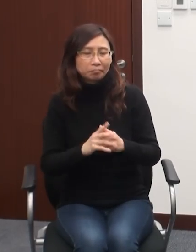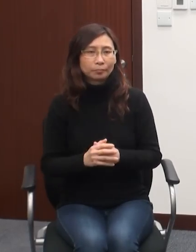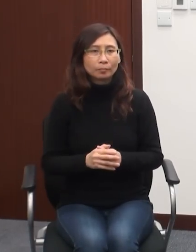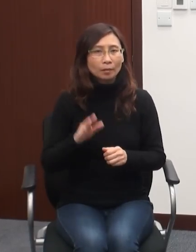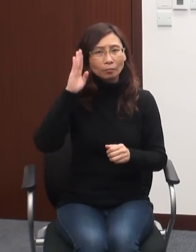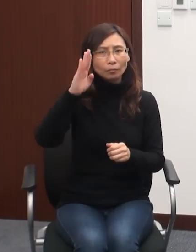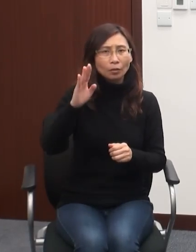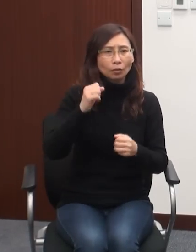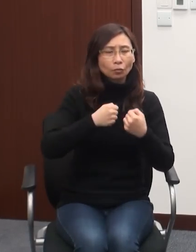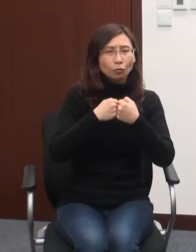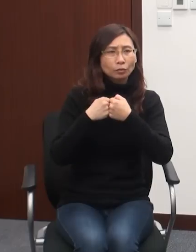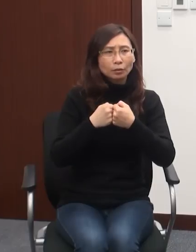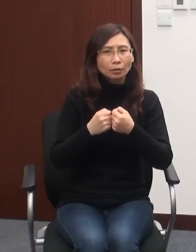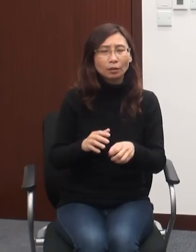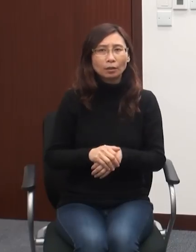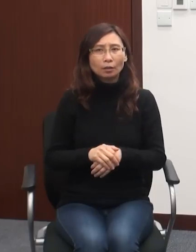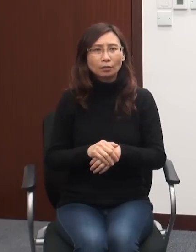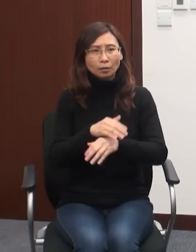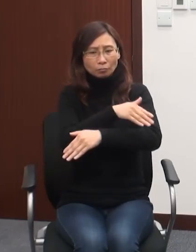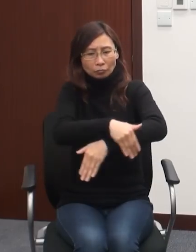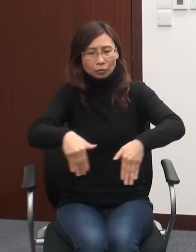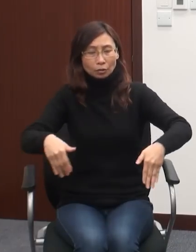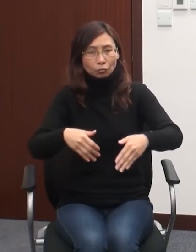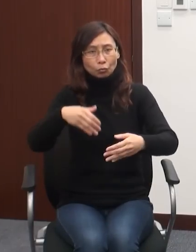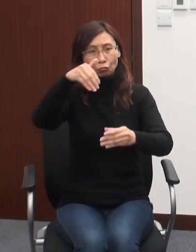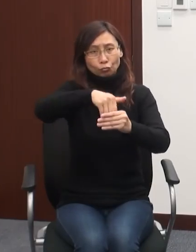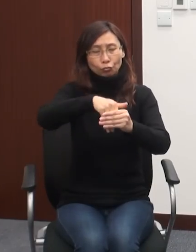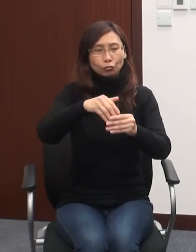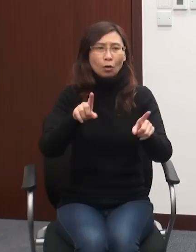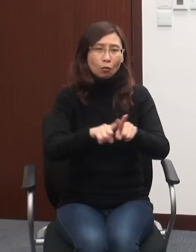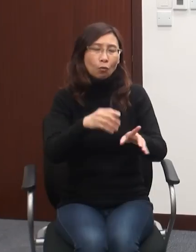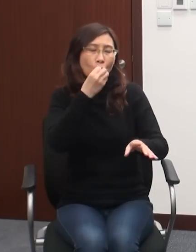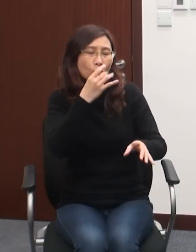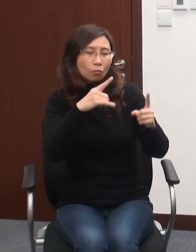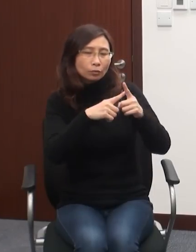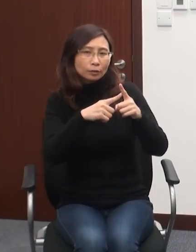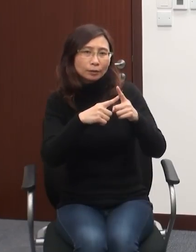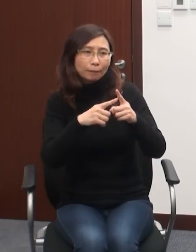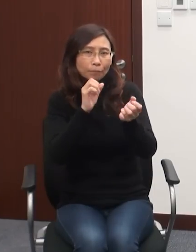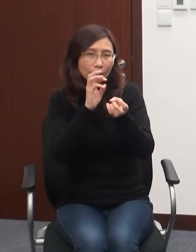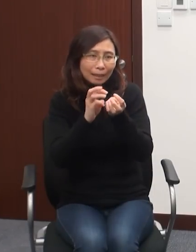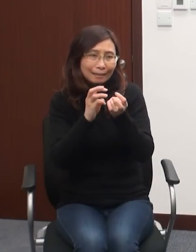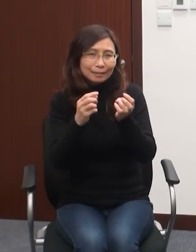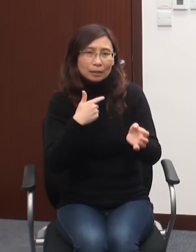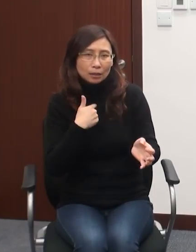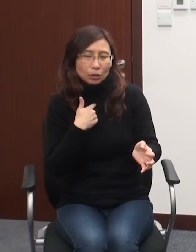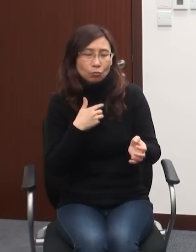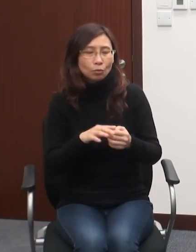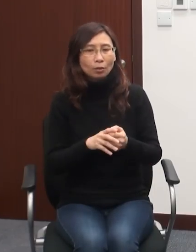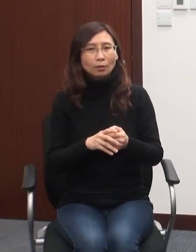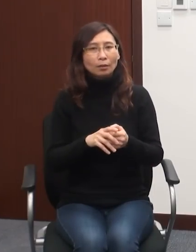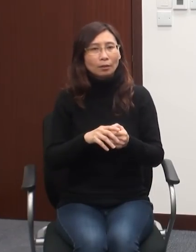爭咧，就係杯葛嗰個選舉啦。即係佢應該係同香港人解釋曬成個自己嘅理